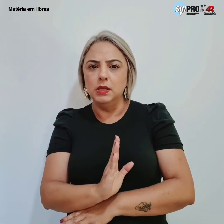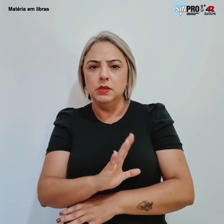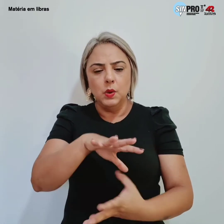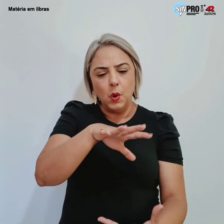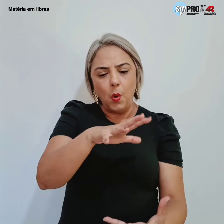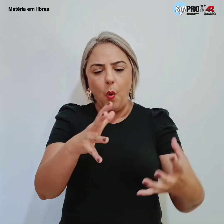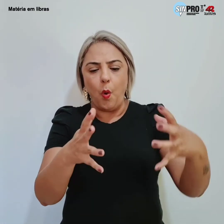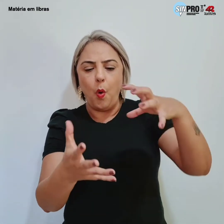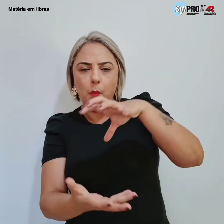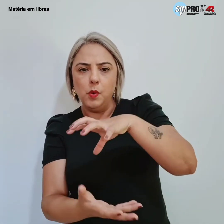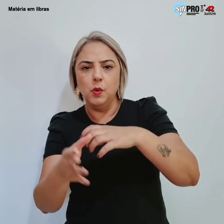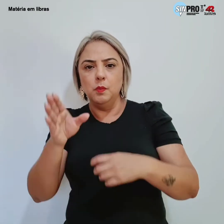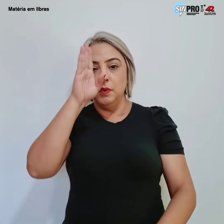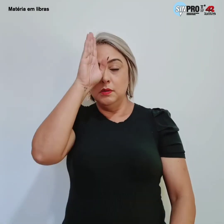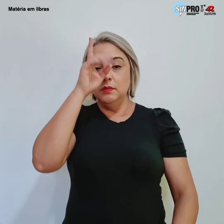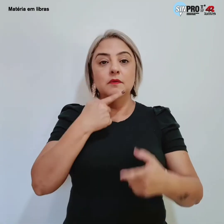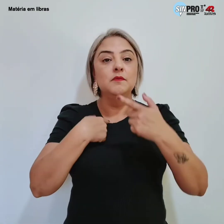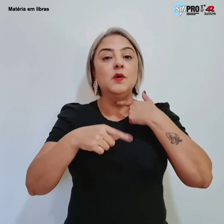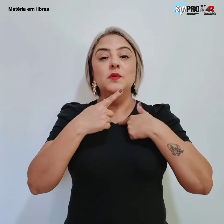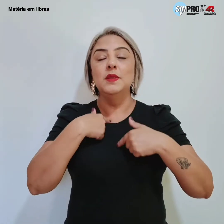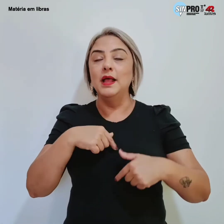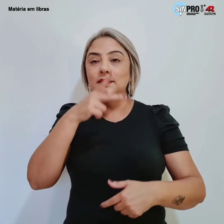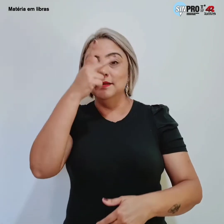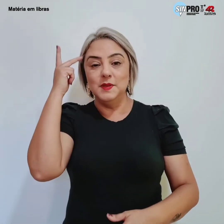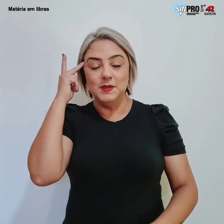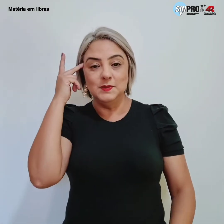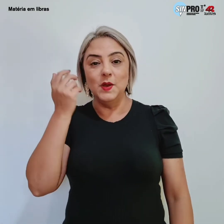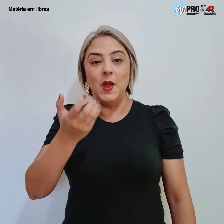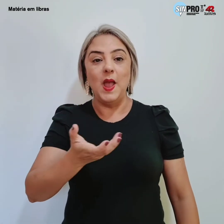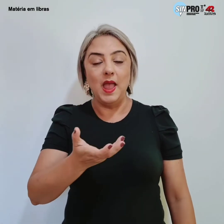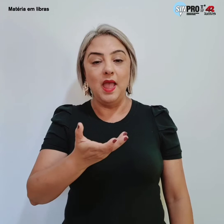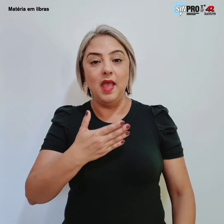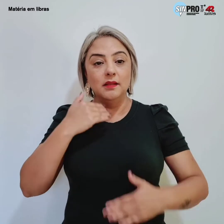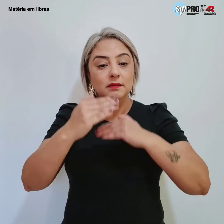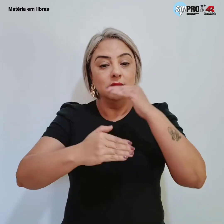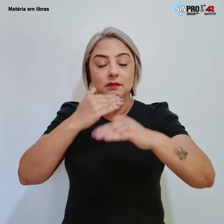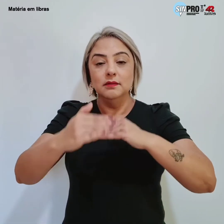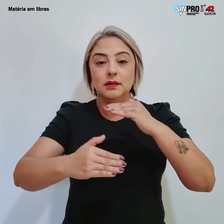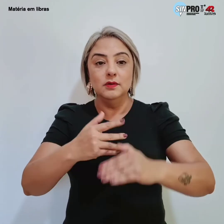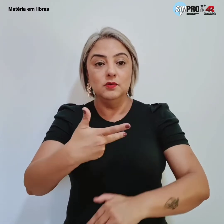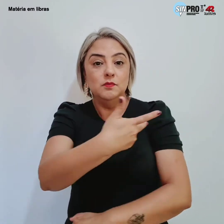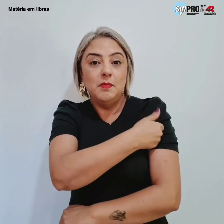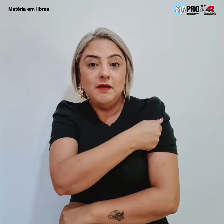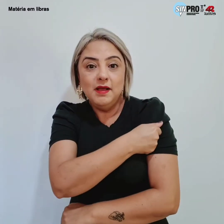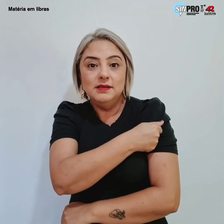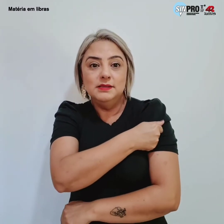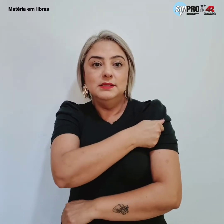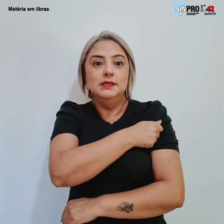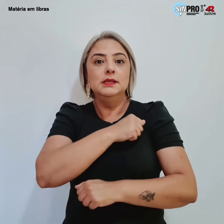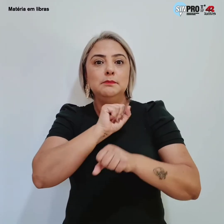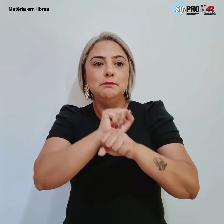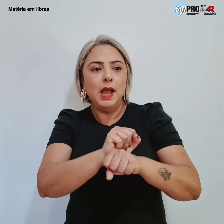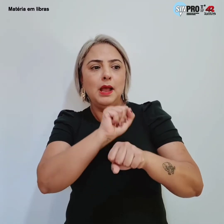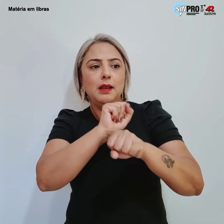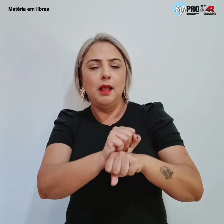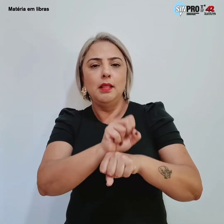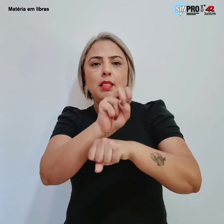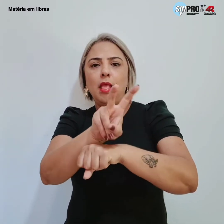e ao mundo, o principal desejo de todo brasileiro era o desenvolvimento de uma vacina que freasse o vírus